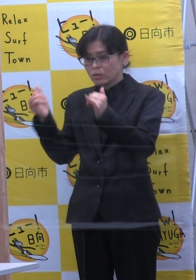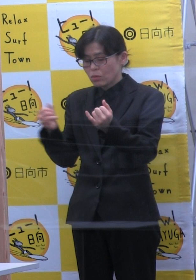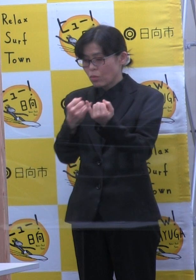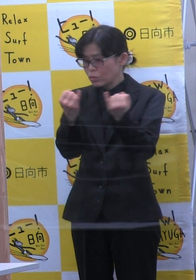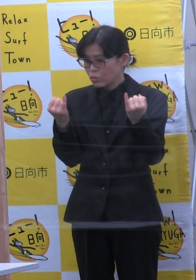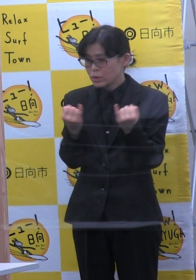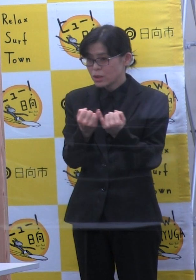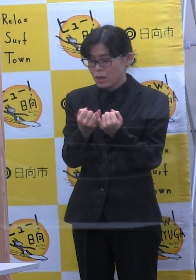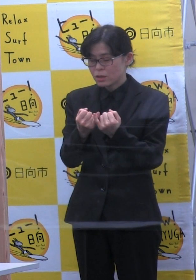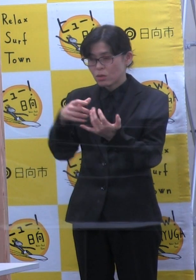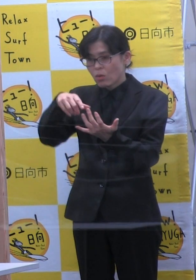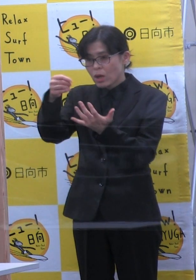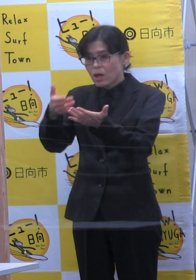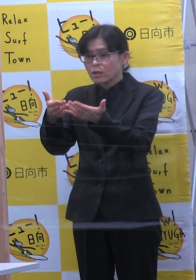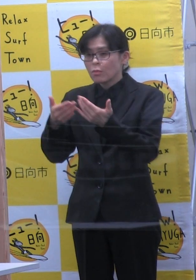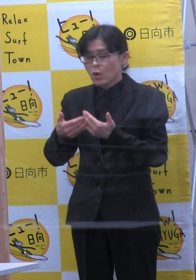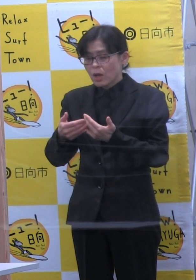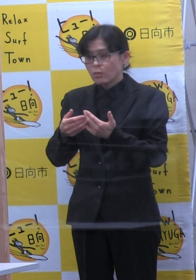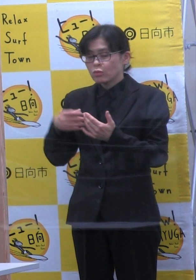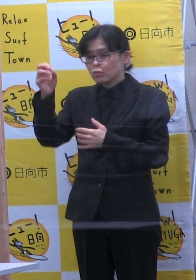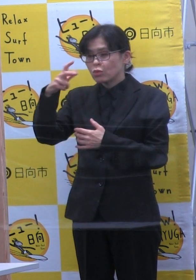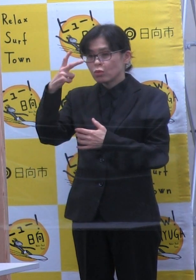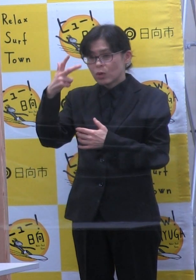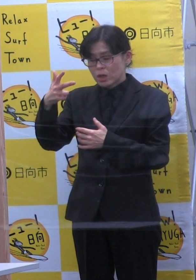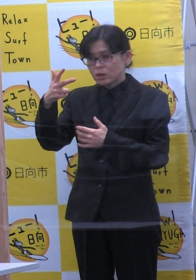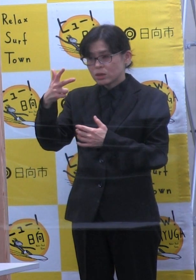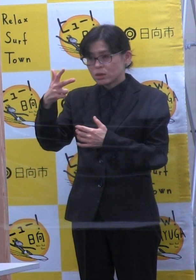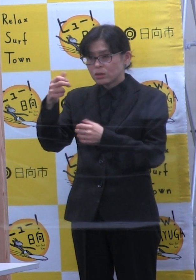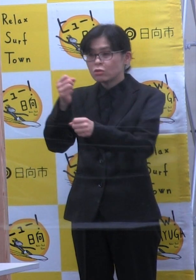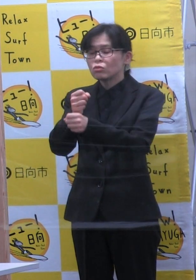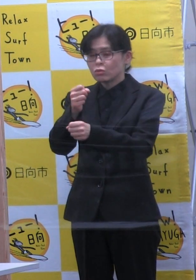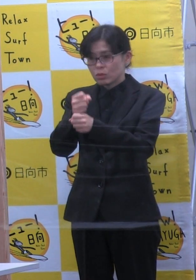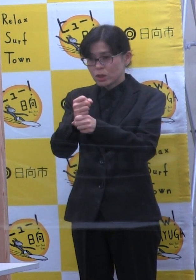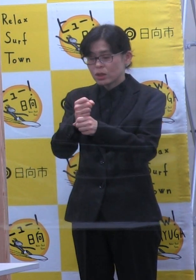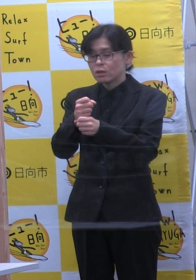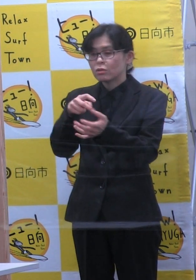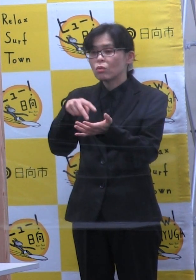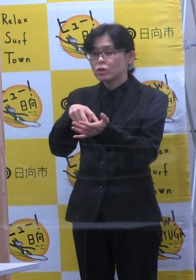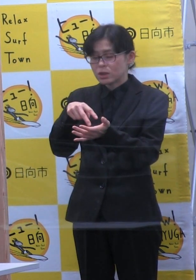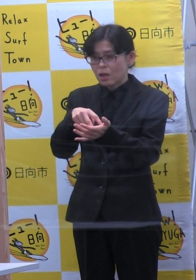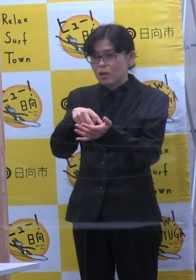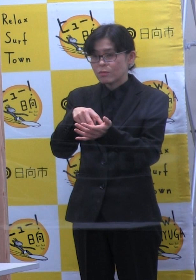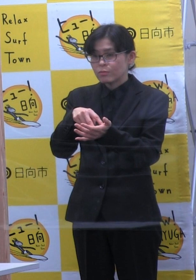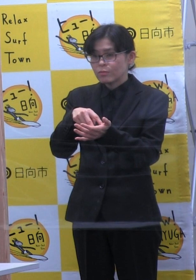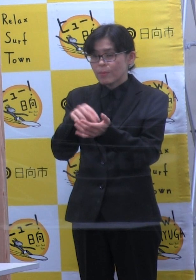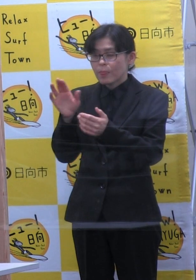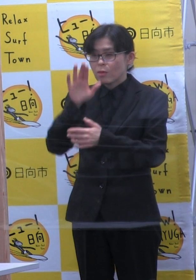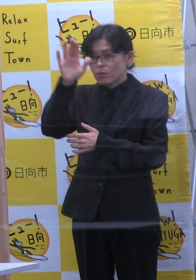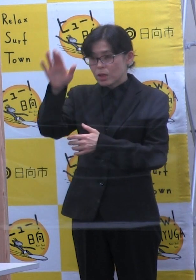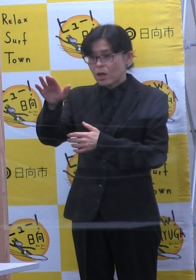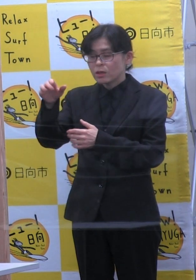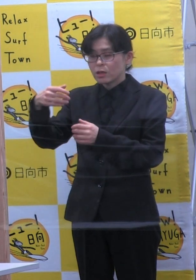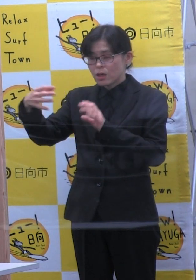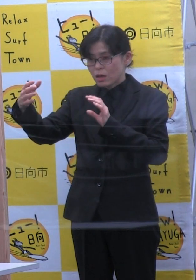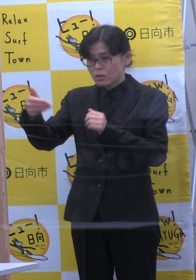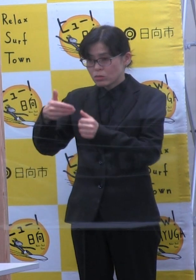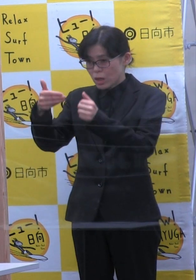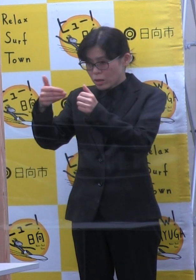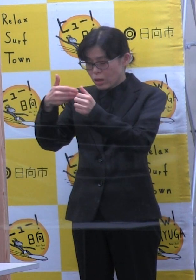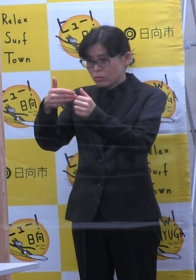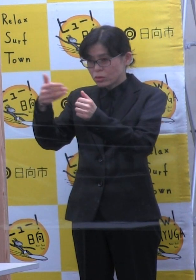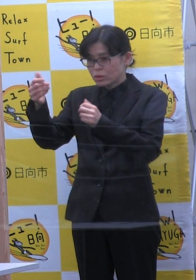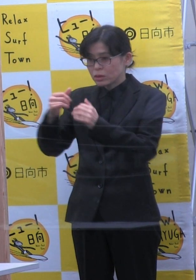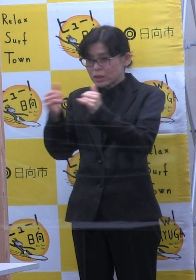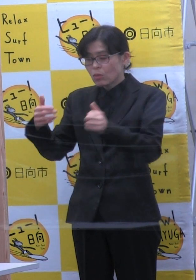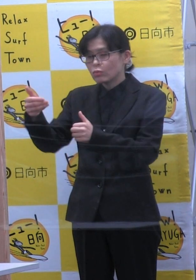選ばれる日向未来づくり戦略の取り組みとして、未来へつなげる人づくり、